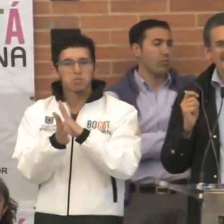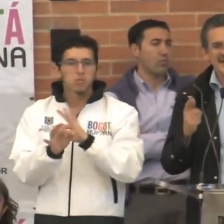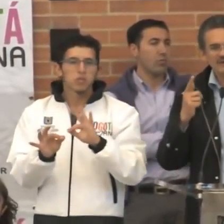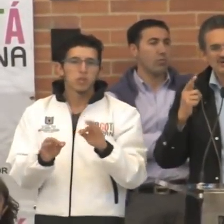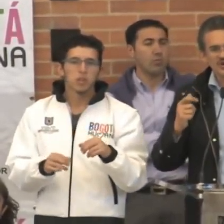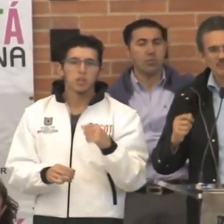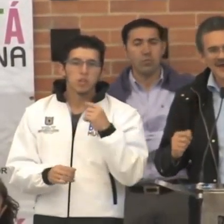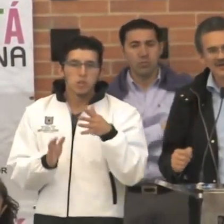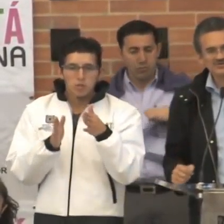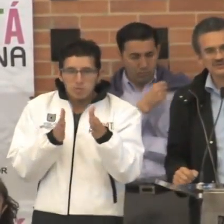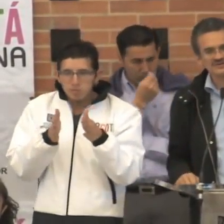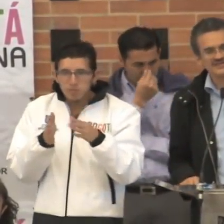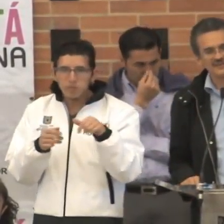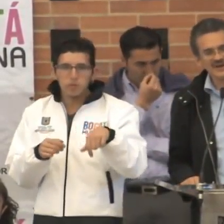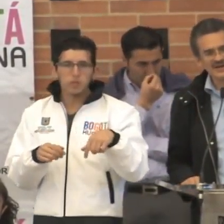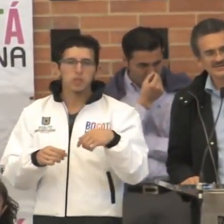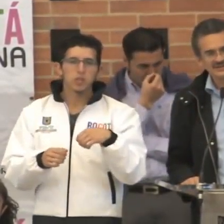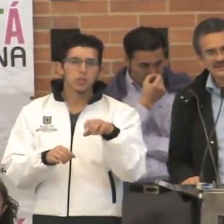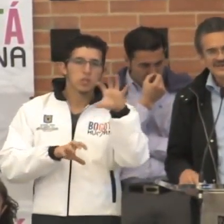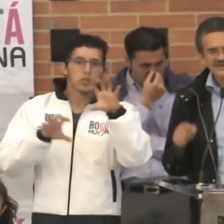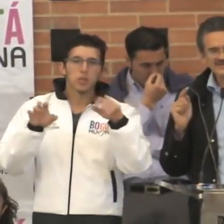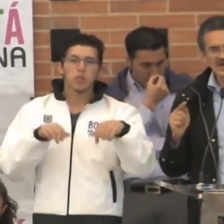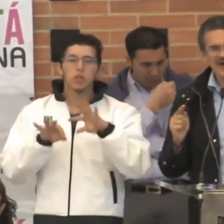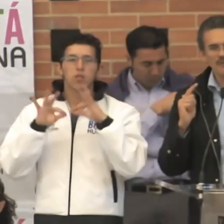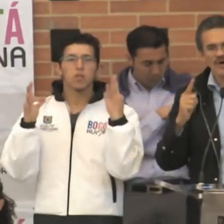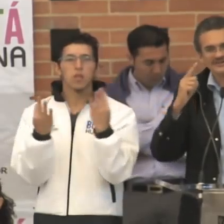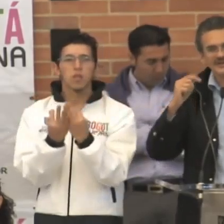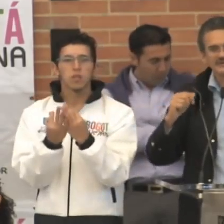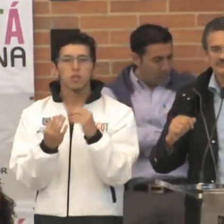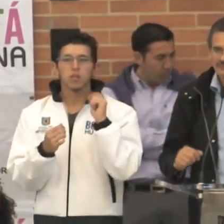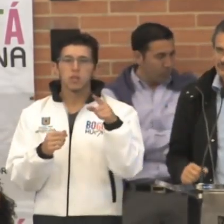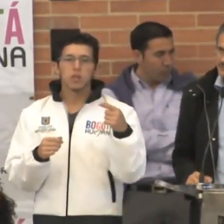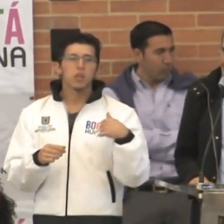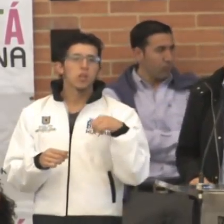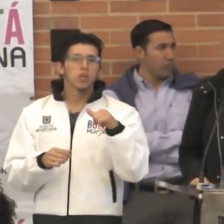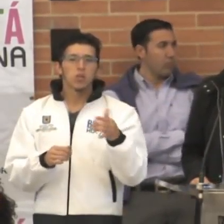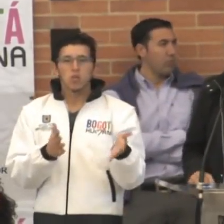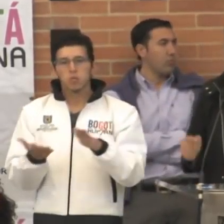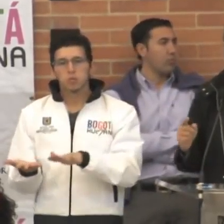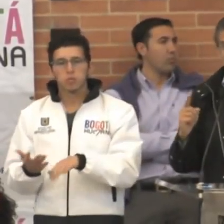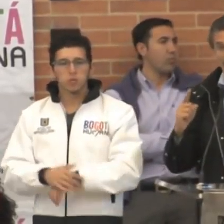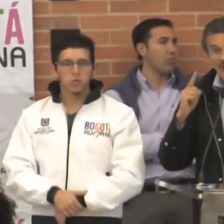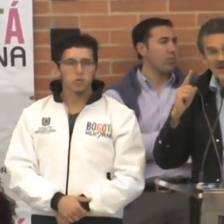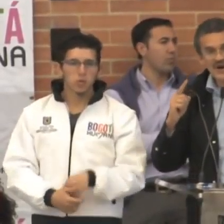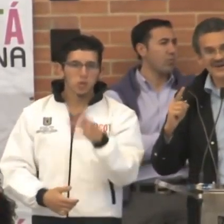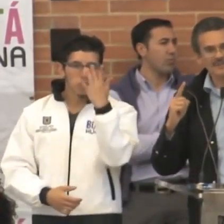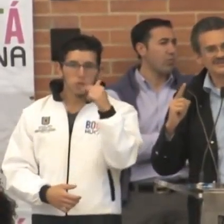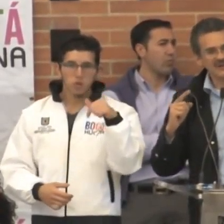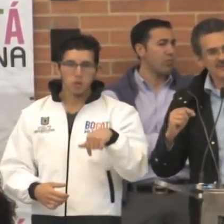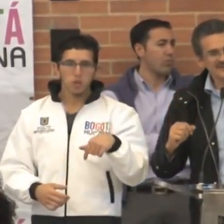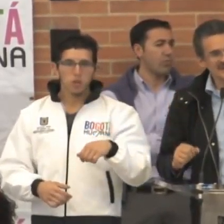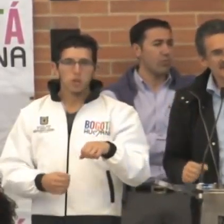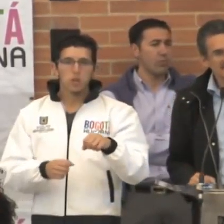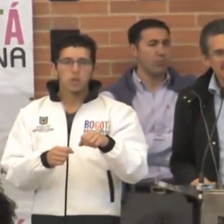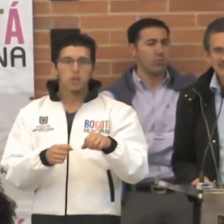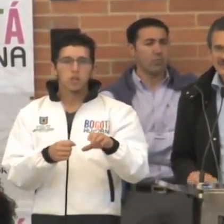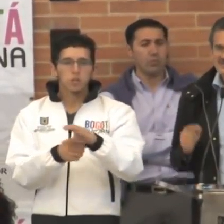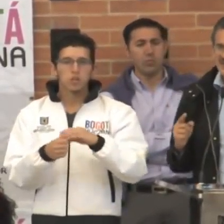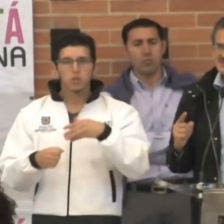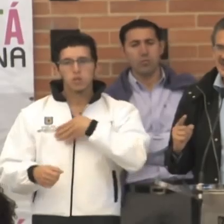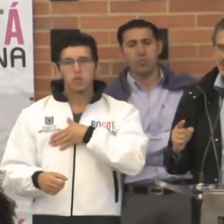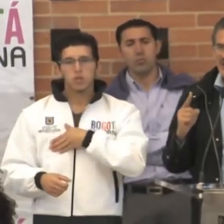haga carrera en nuestros barrios y en nuestras familias y lleve a la muerte Porque Ciudad Bolívar, lamentablemente,